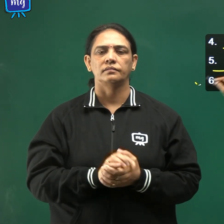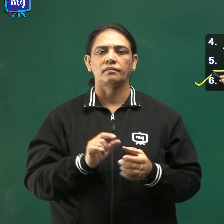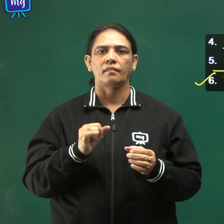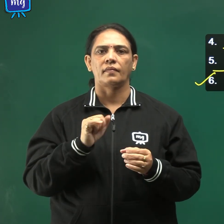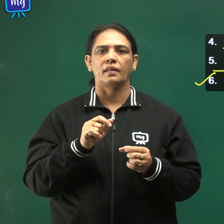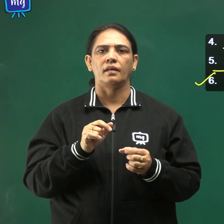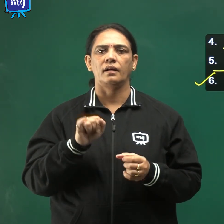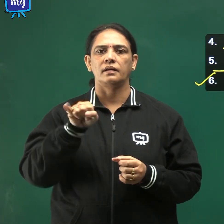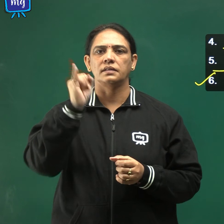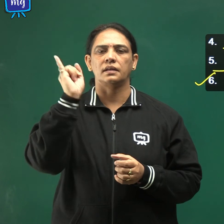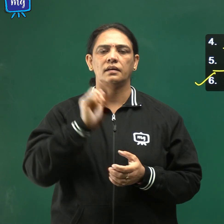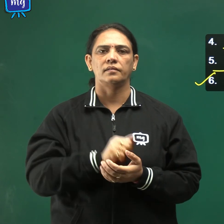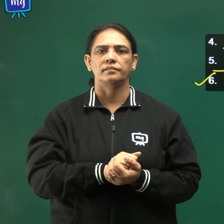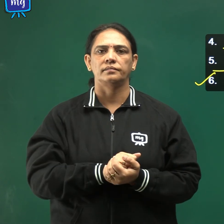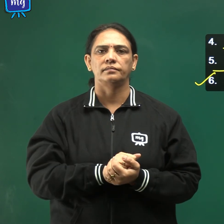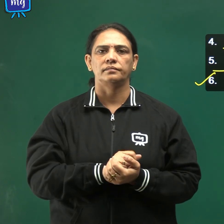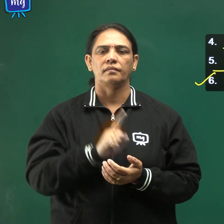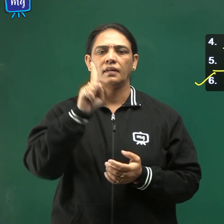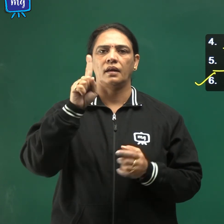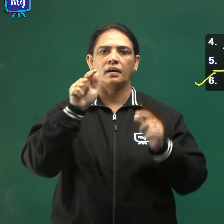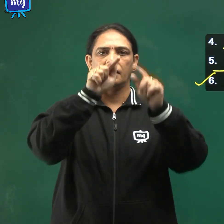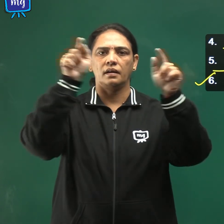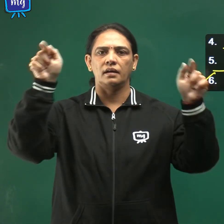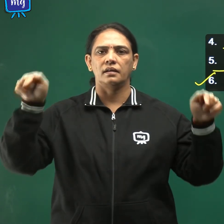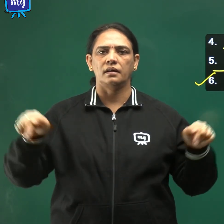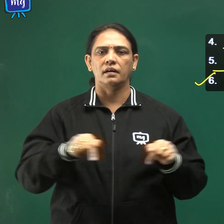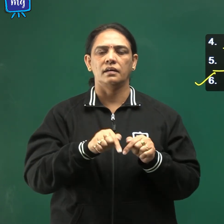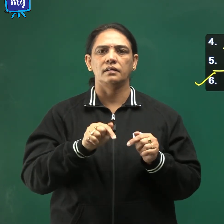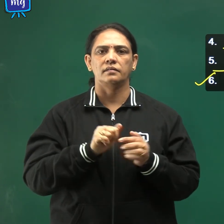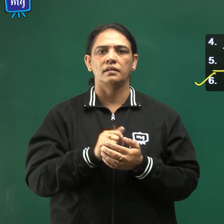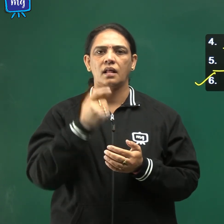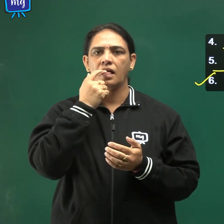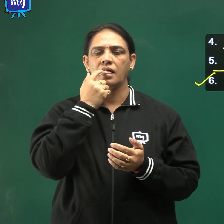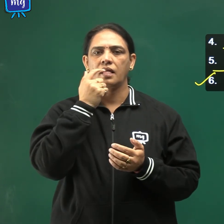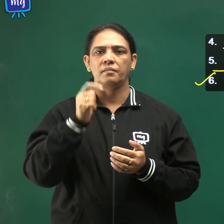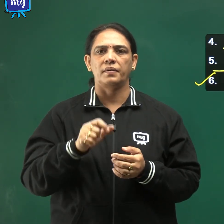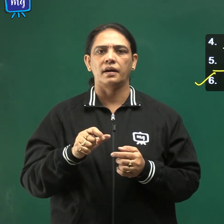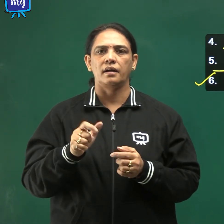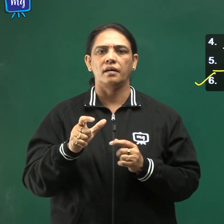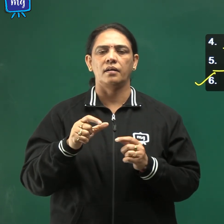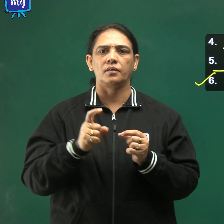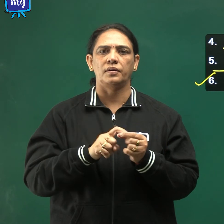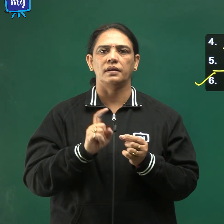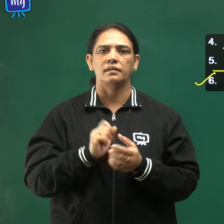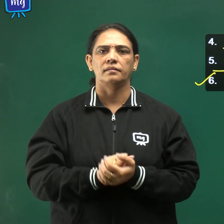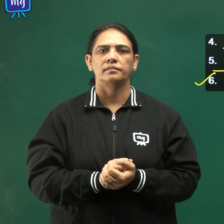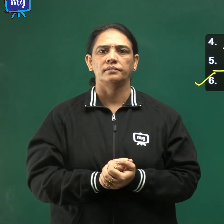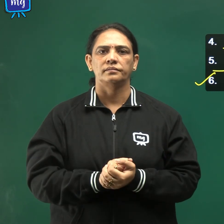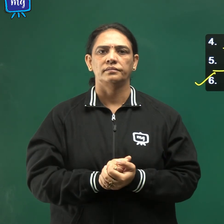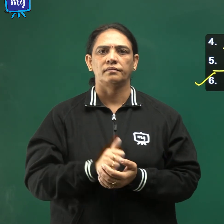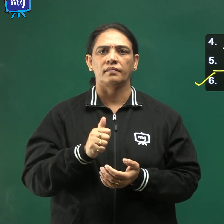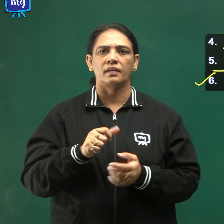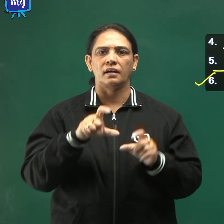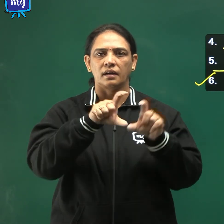को हटा 2018 के अ बेगम मैं